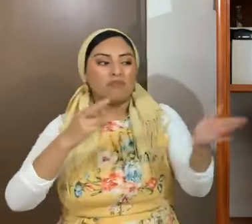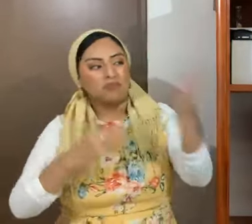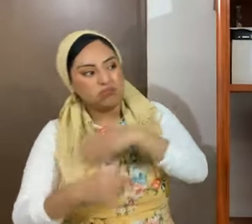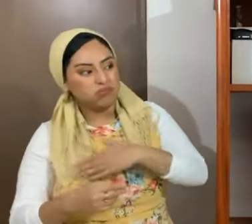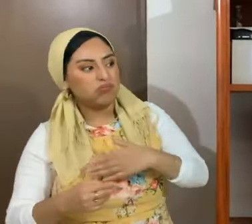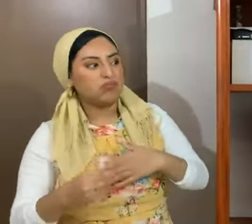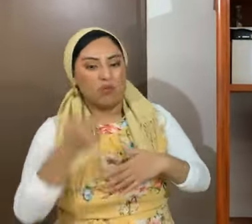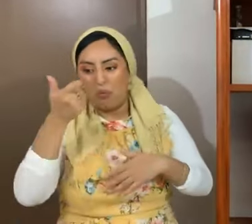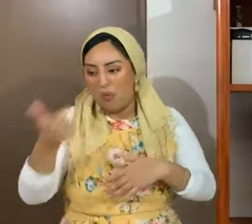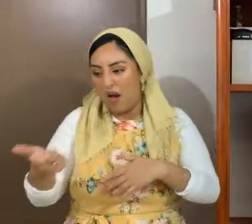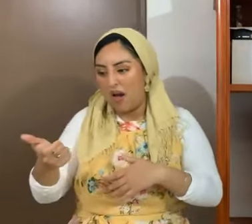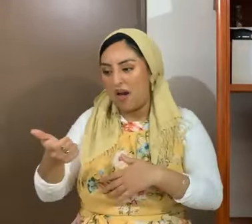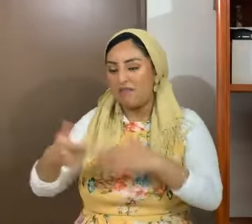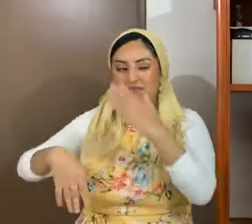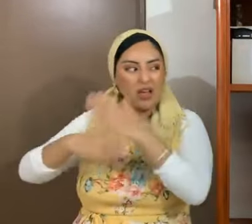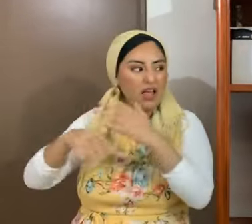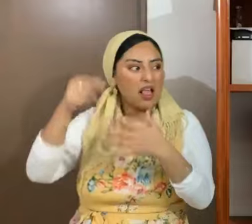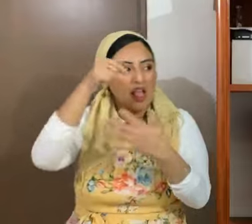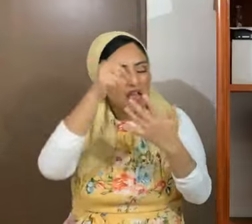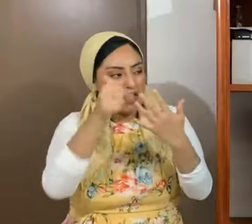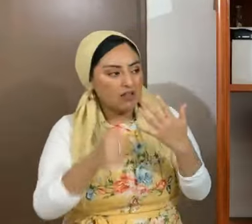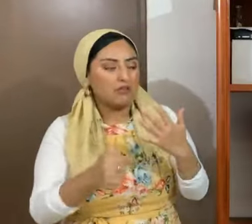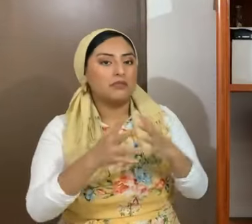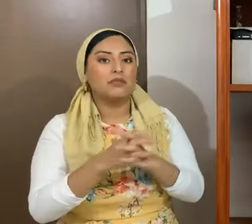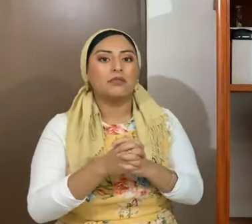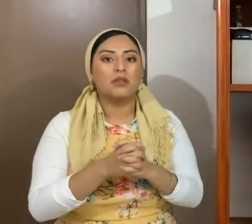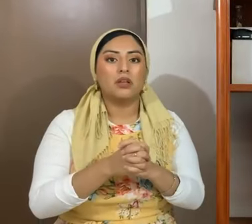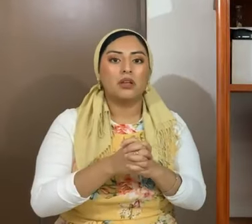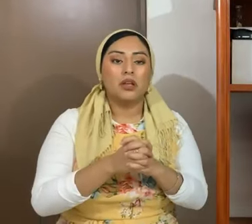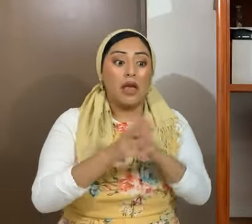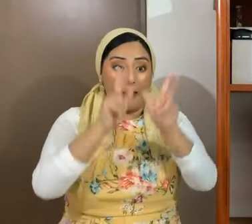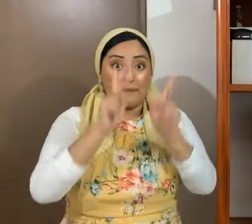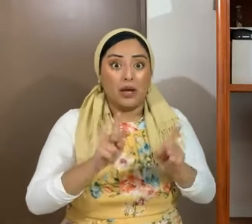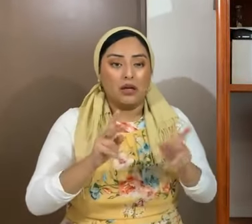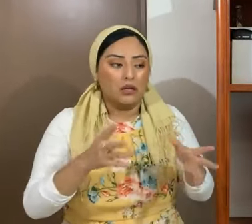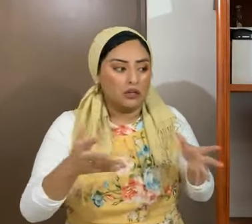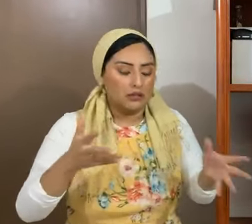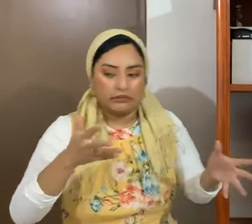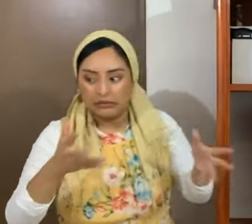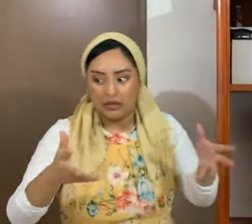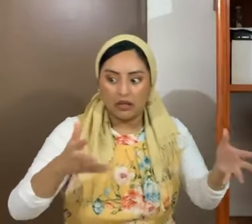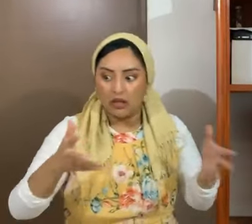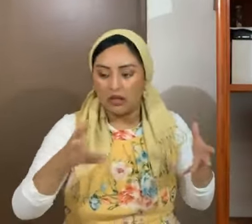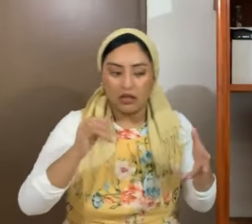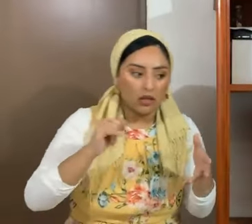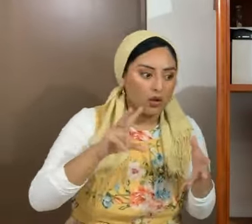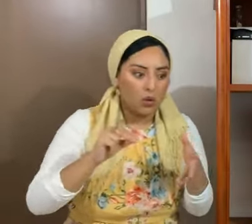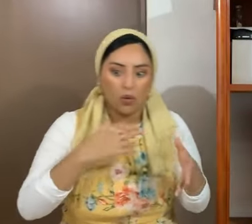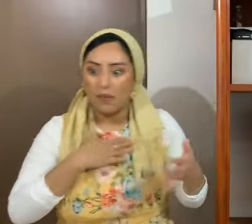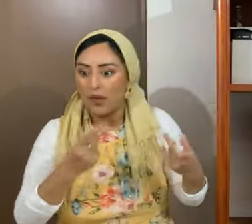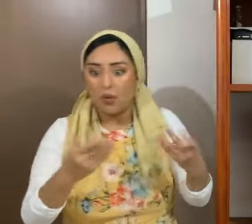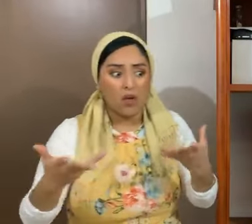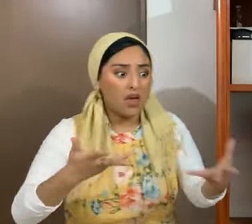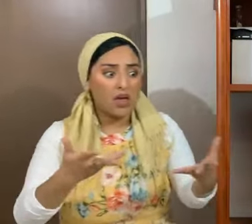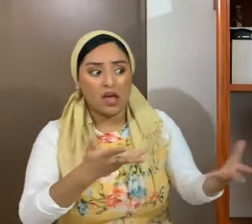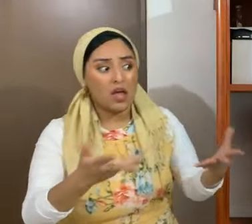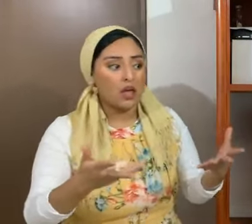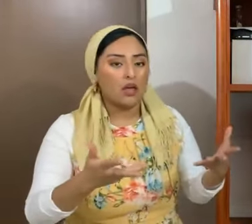lo otro, vamos a un partido, vamos aquí, vamos allá. Y entonces el congregante empieza a temblar, o el creyente empieza a temblar y dice: ¿qué hago? ¿Qué